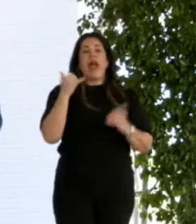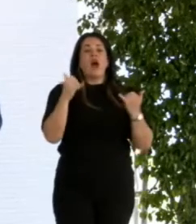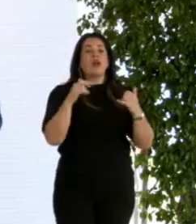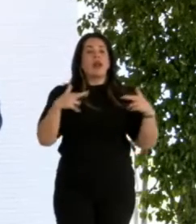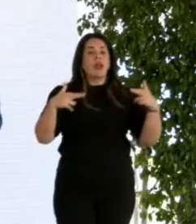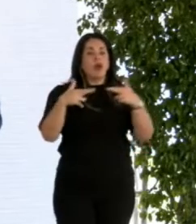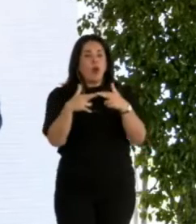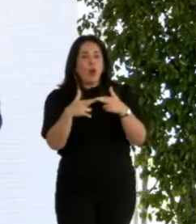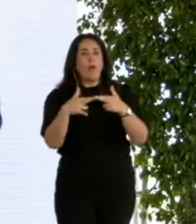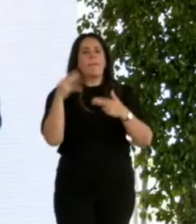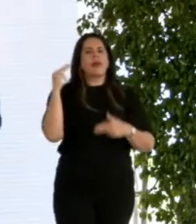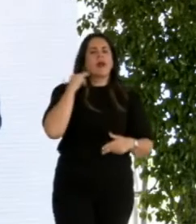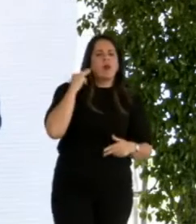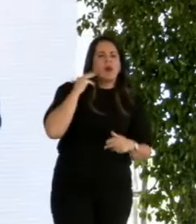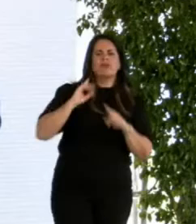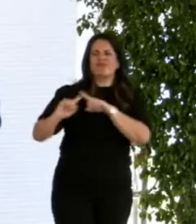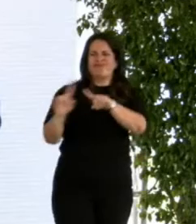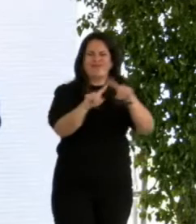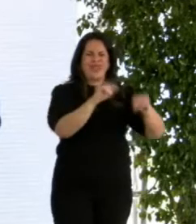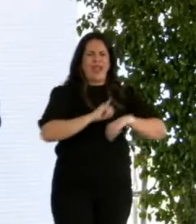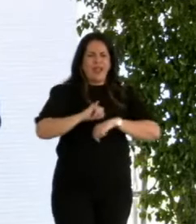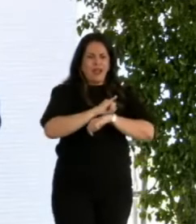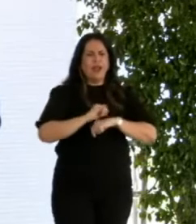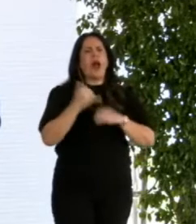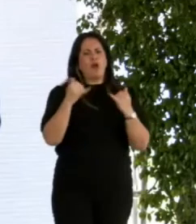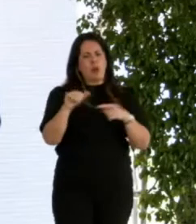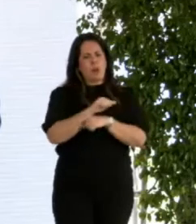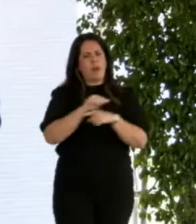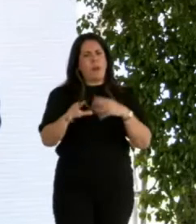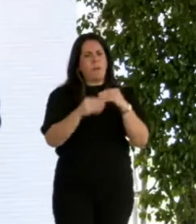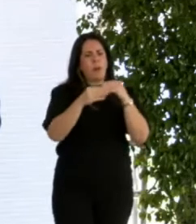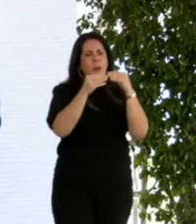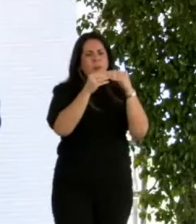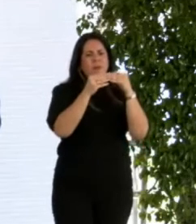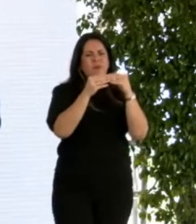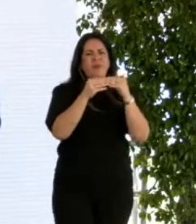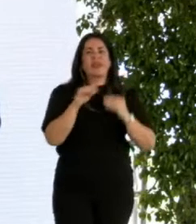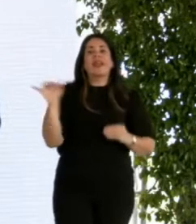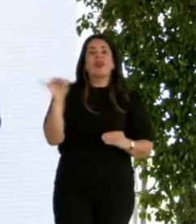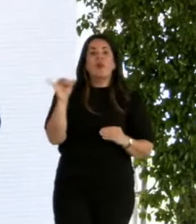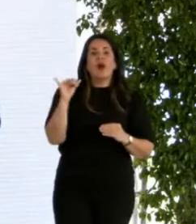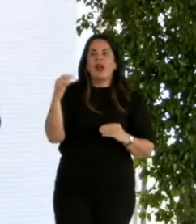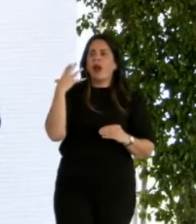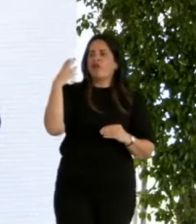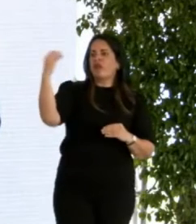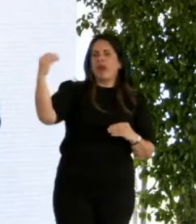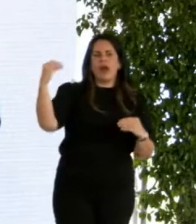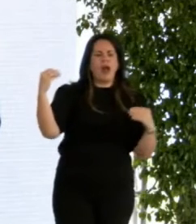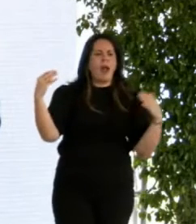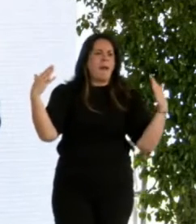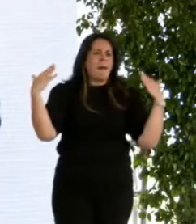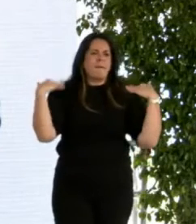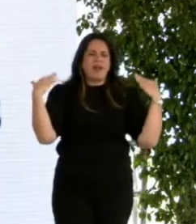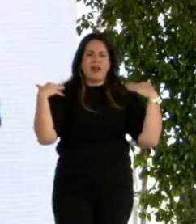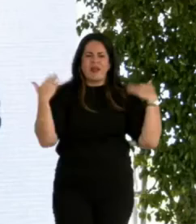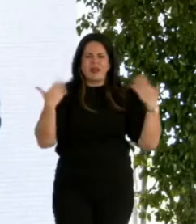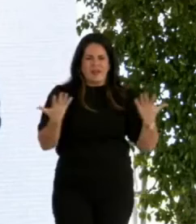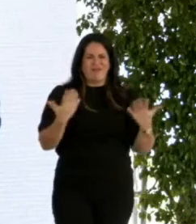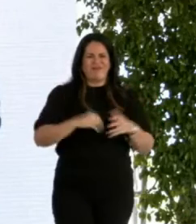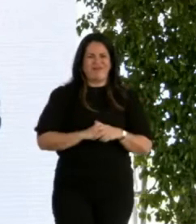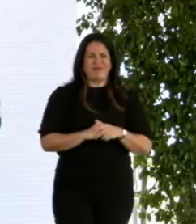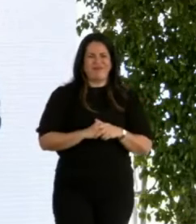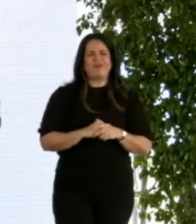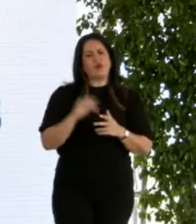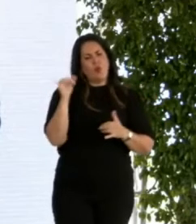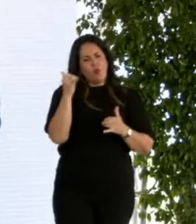Está el deporte por alrededor de la isla. Incluso en sitios fuera de la playa, como donde yo estoy localizado, se está